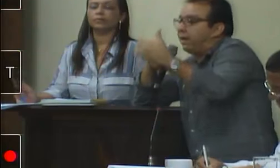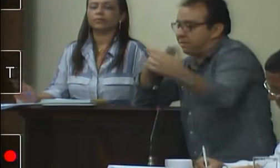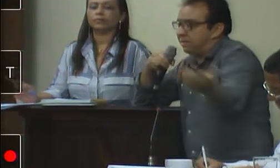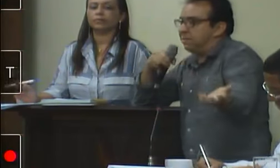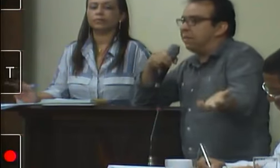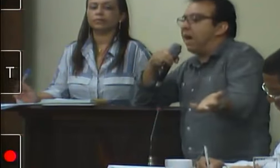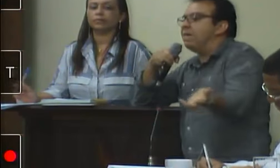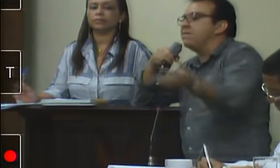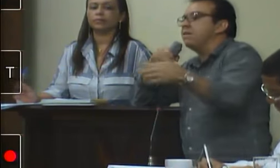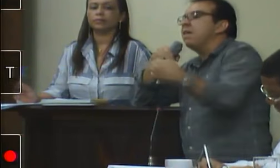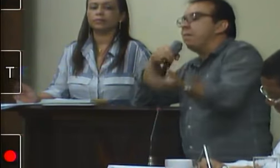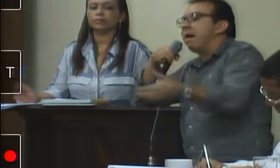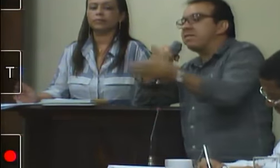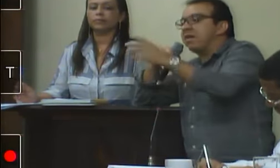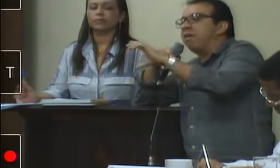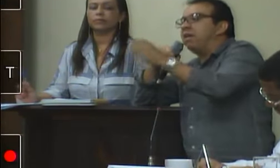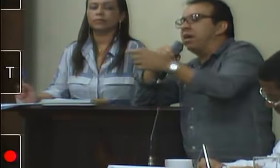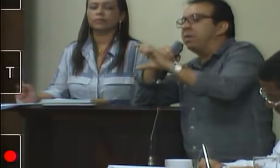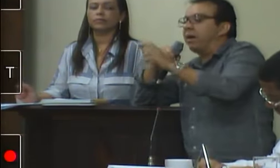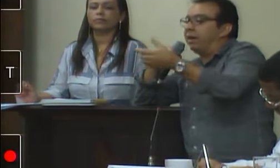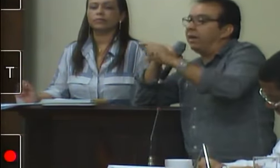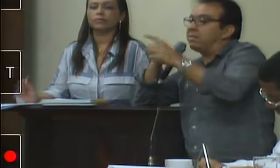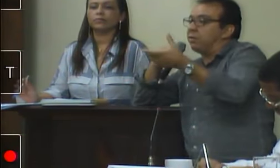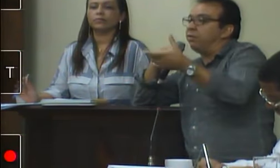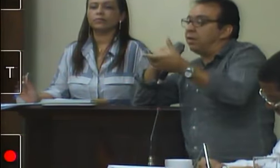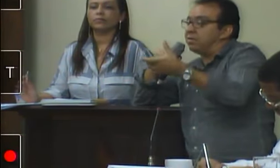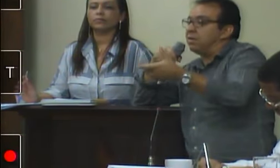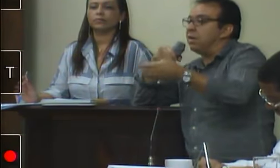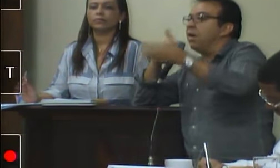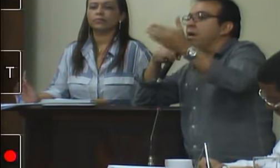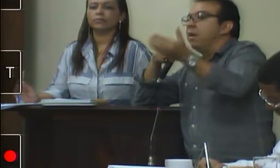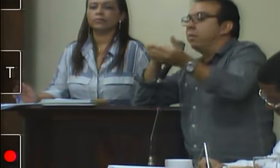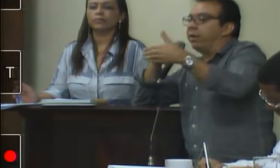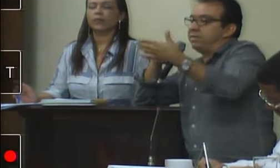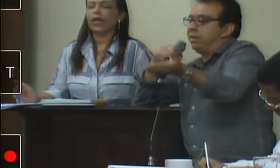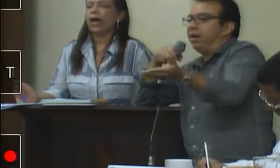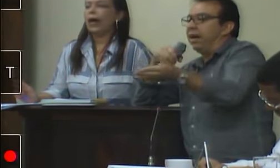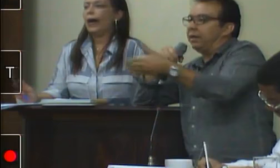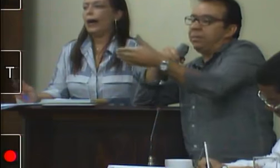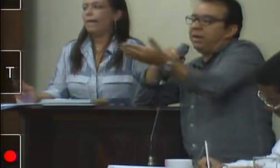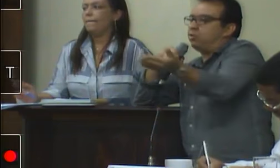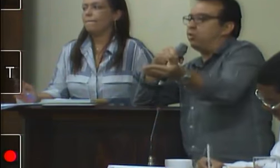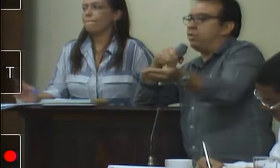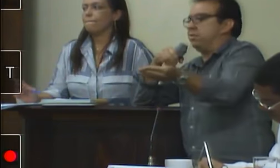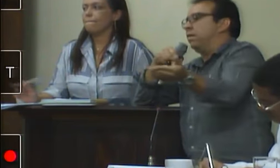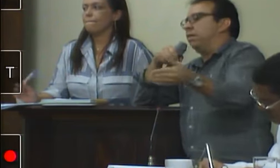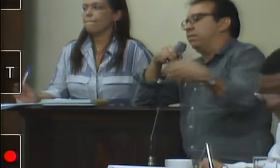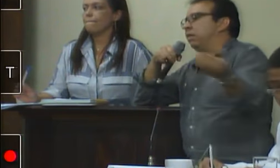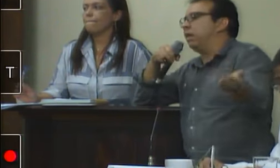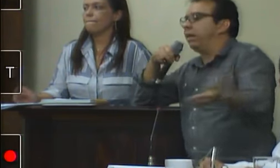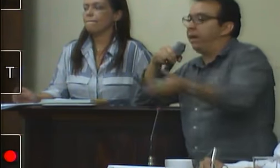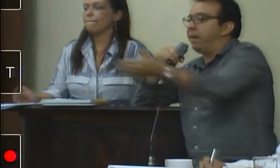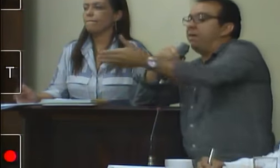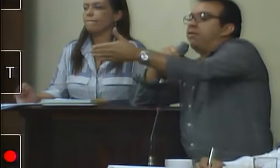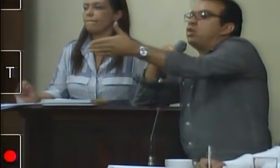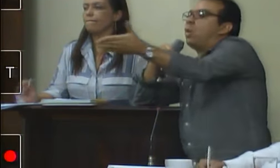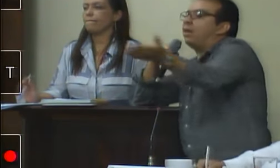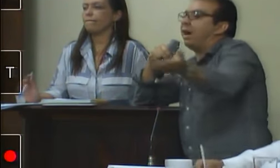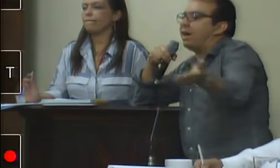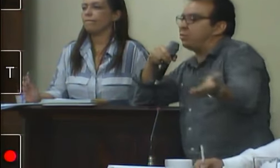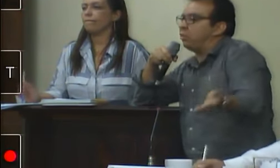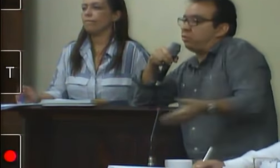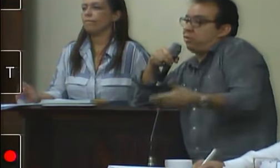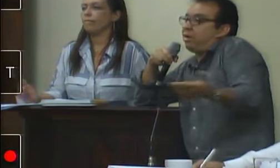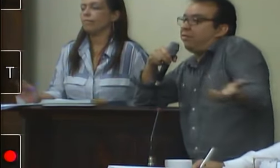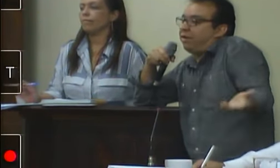tem necessidade, mas está avaliando, Marquinhos, a questão financeira, porque assim, a tabela SUS, pra você ter uma ideia, paga